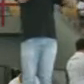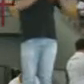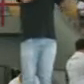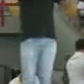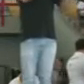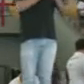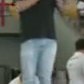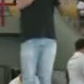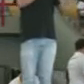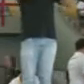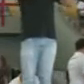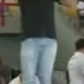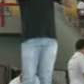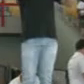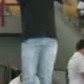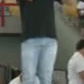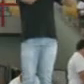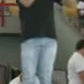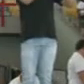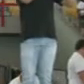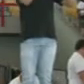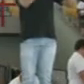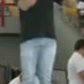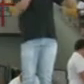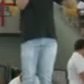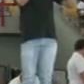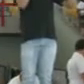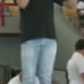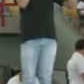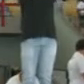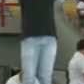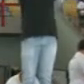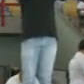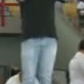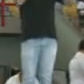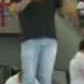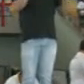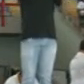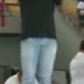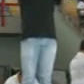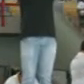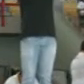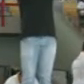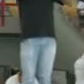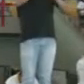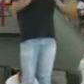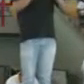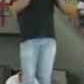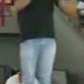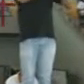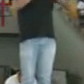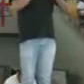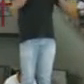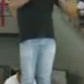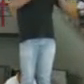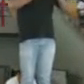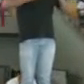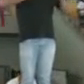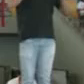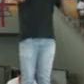faça também grifos. Tente deduzir desses textos de apoio por que eles estão